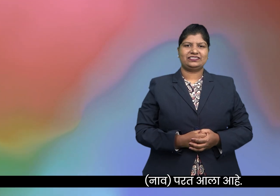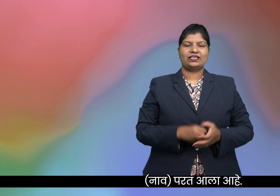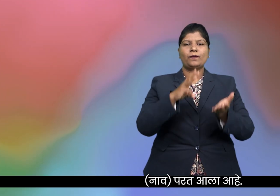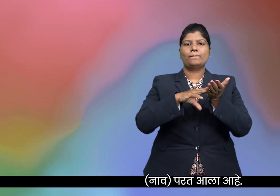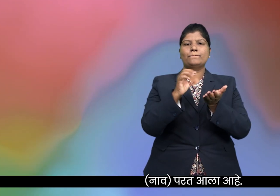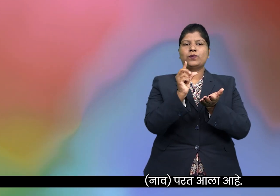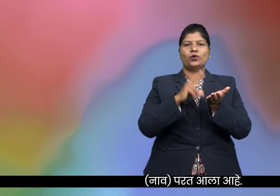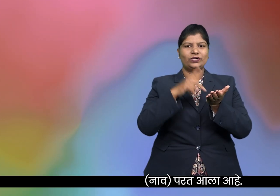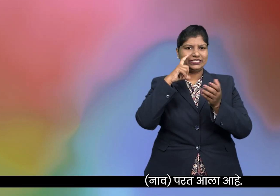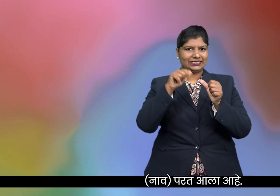मी अश्विनी परत आली आहे.